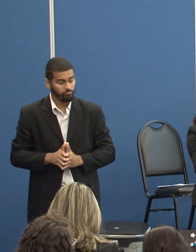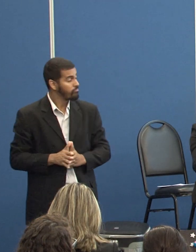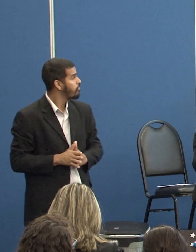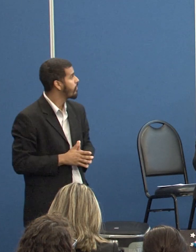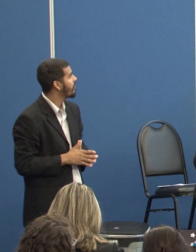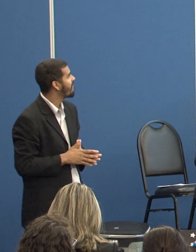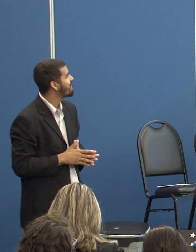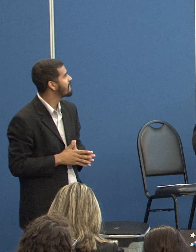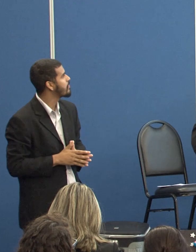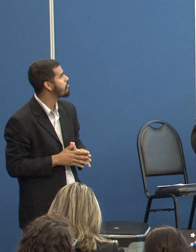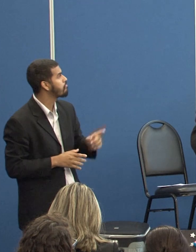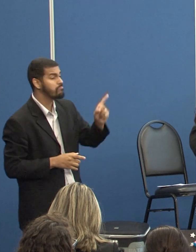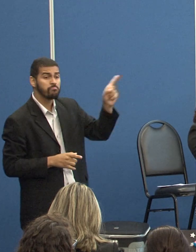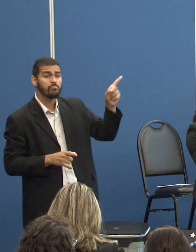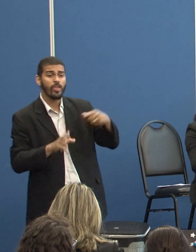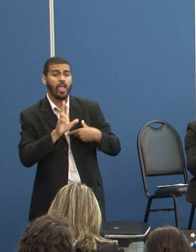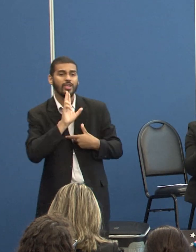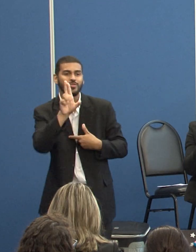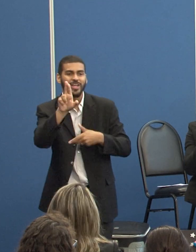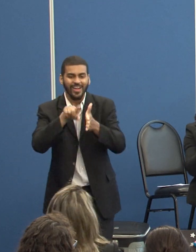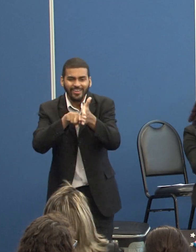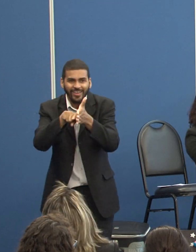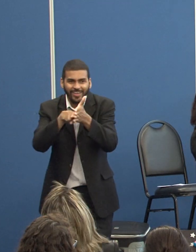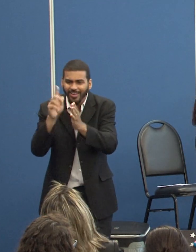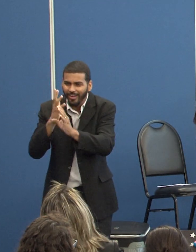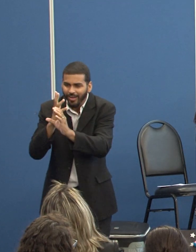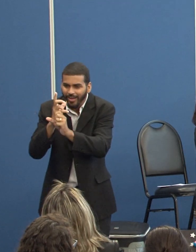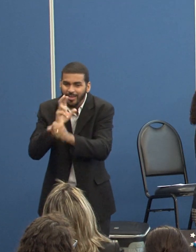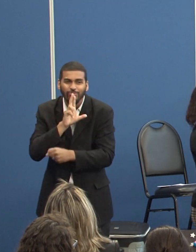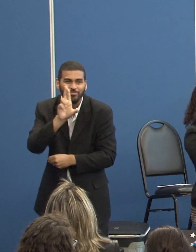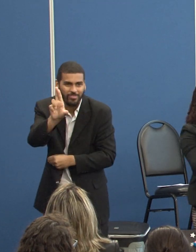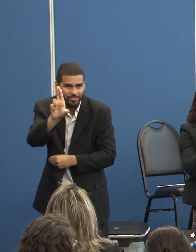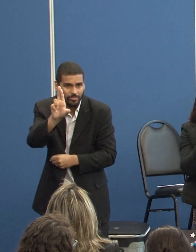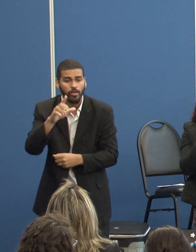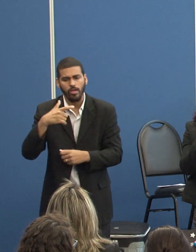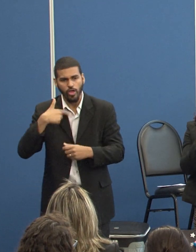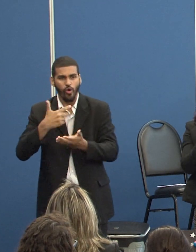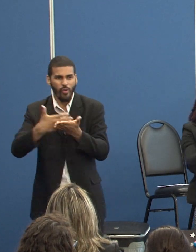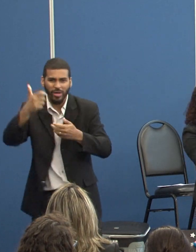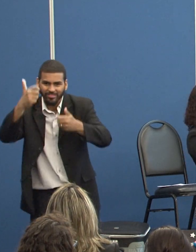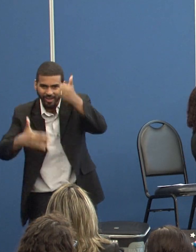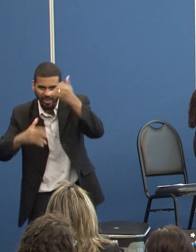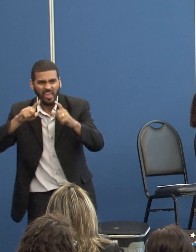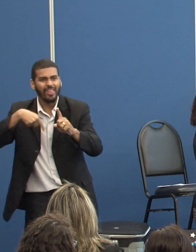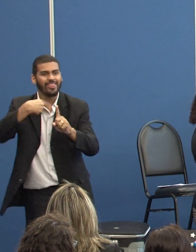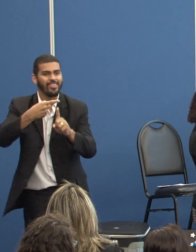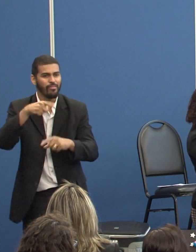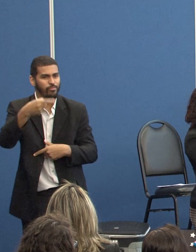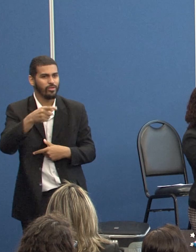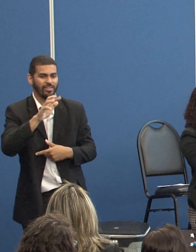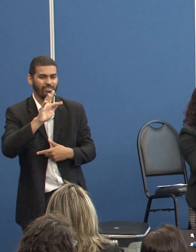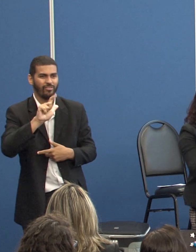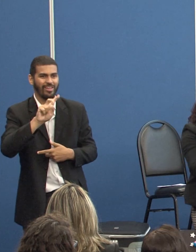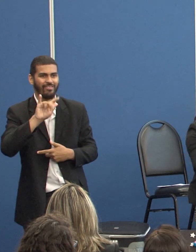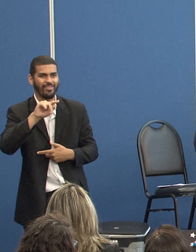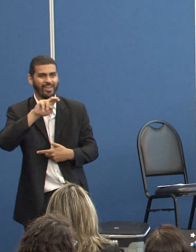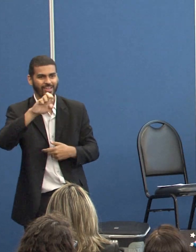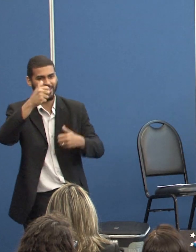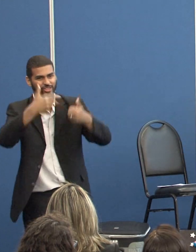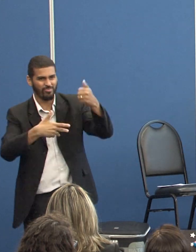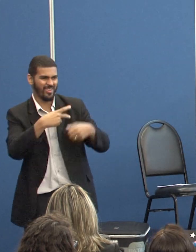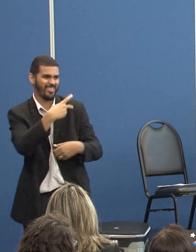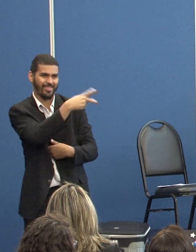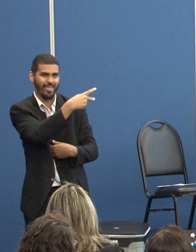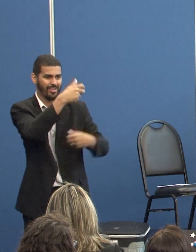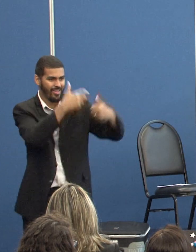Esses resultados parciais, eu vou falar da minha parte, que é da avaliação, depois Flaviane, como se apresentava, vai falar da parte dela. Então, eu